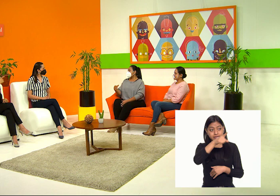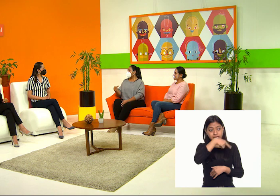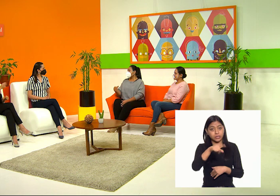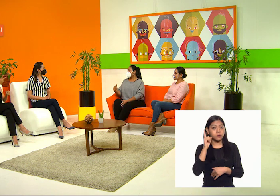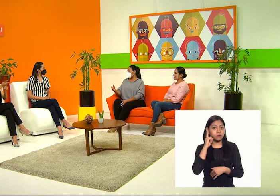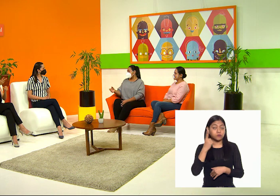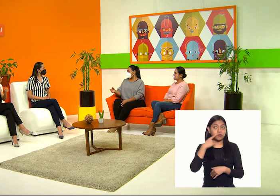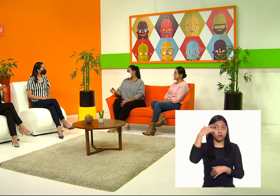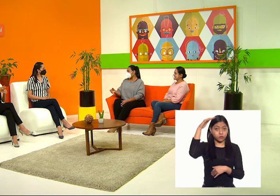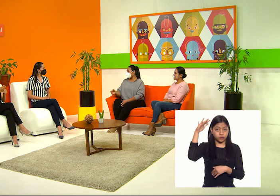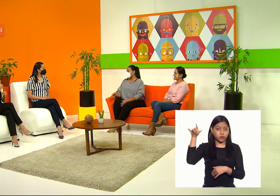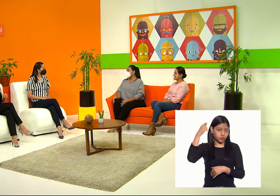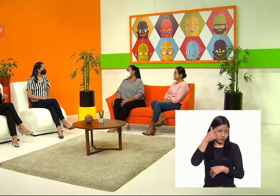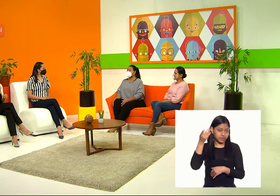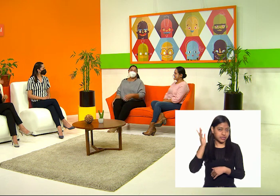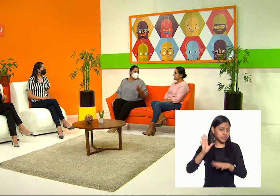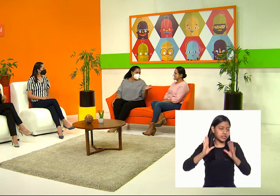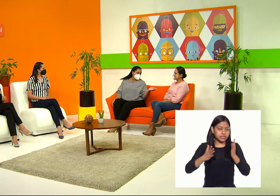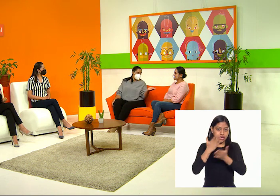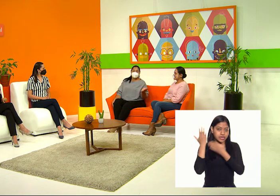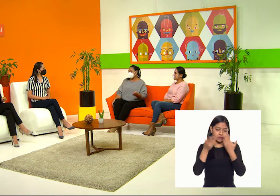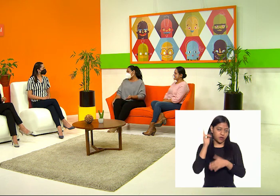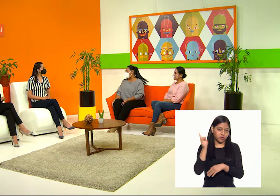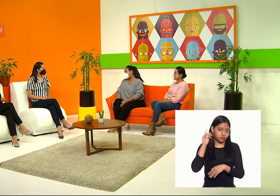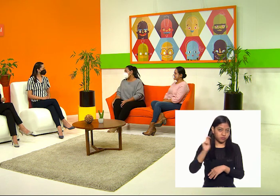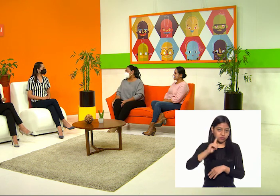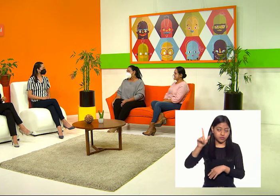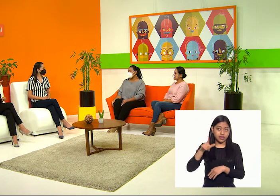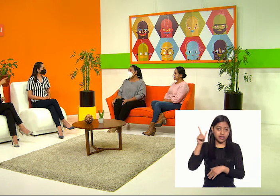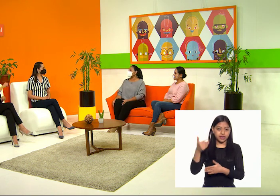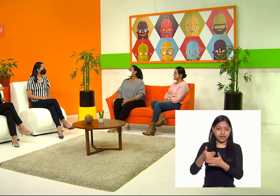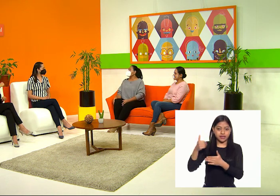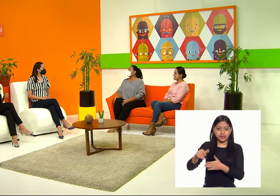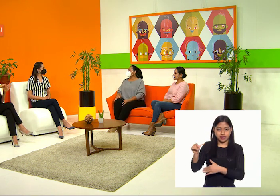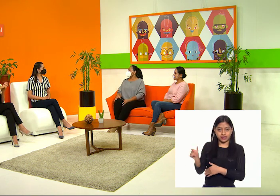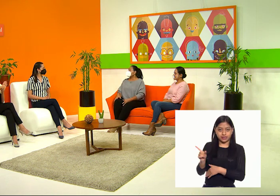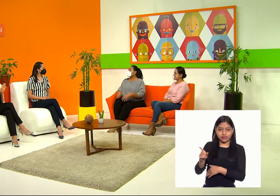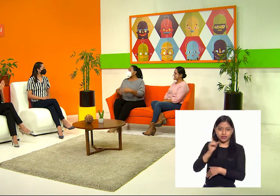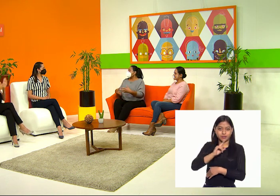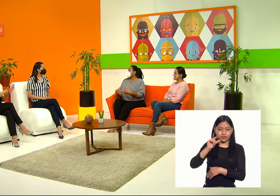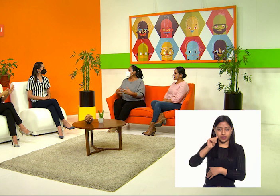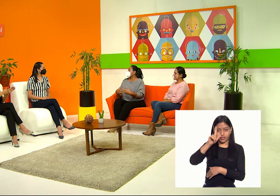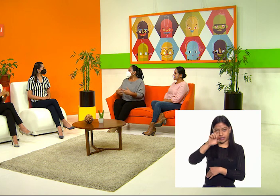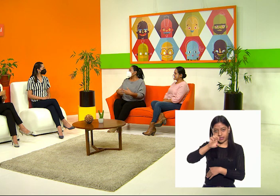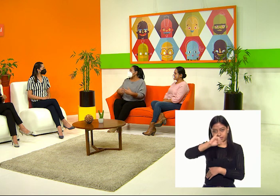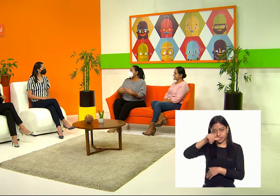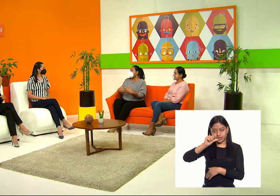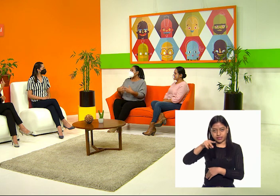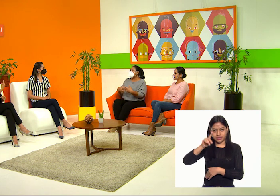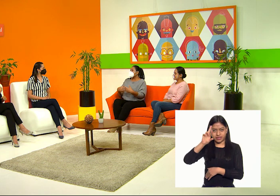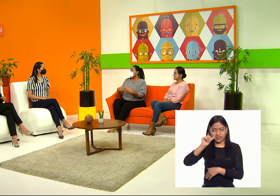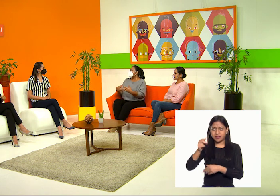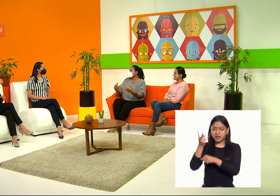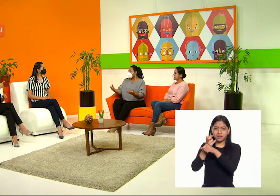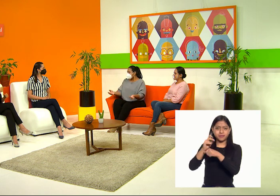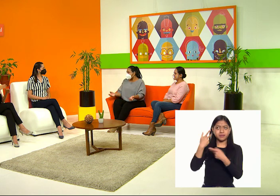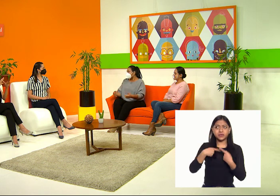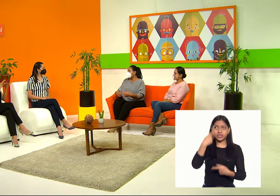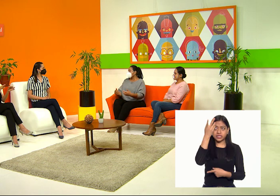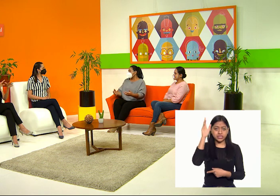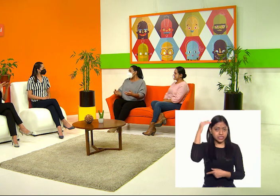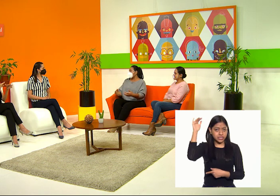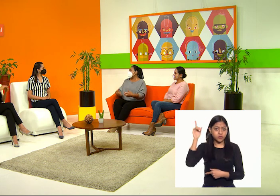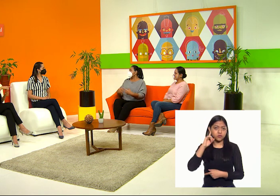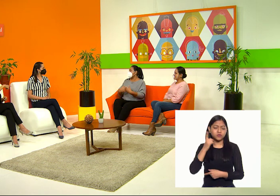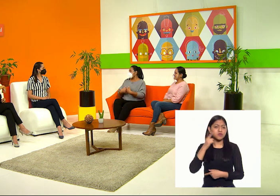sordos adultos exitosos. Alejandra fue una de las invitadas. ¿Para qué? Para que les cuenten a los